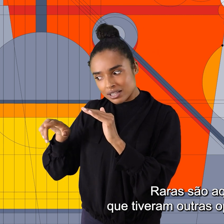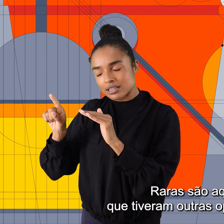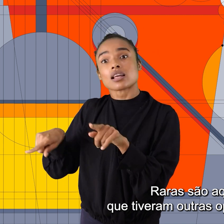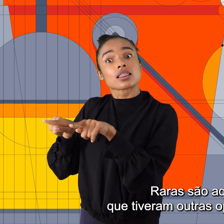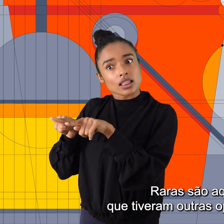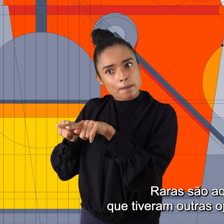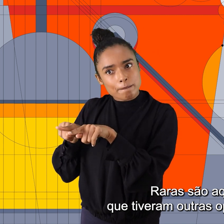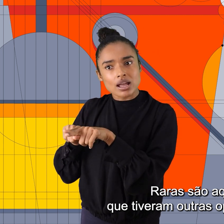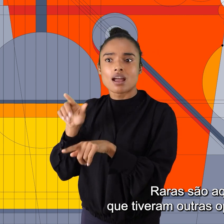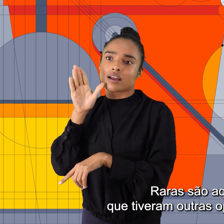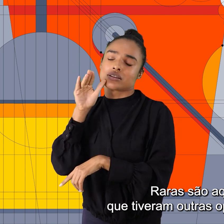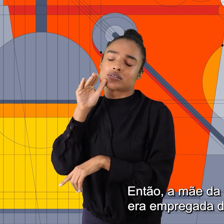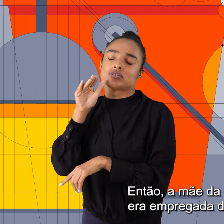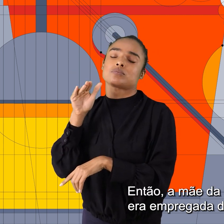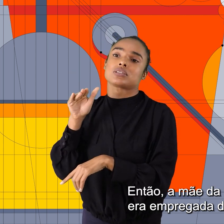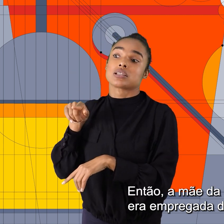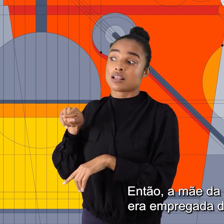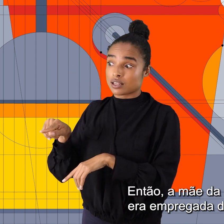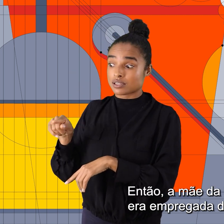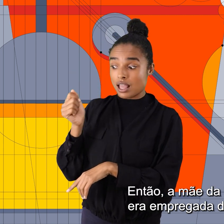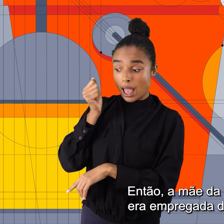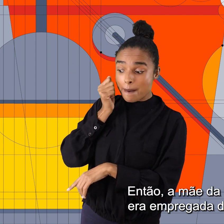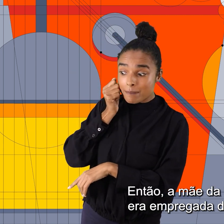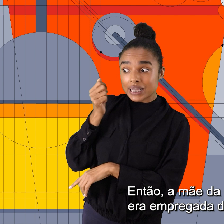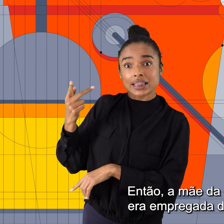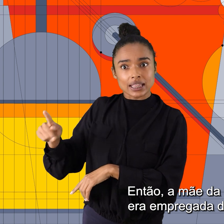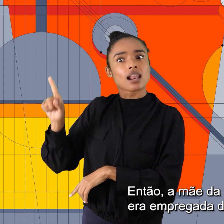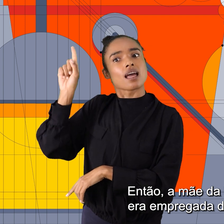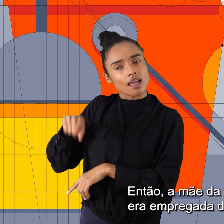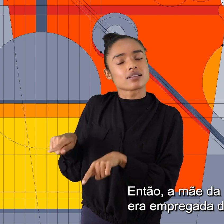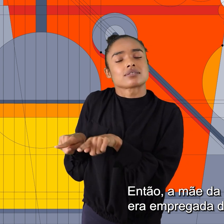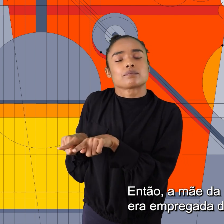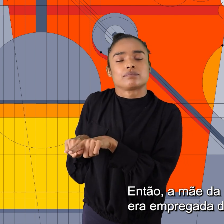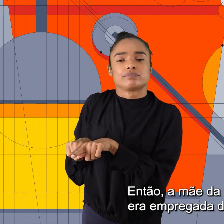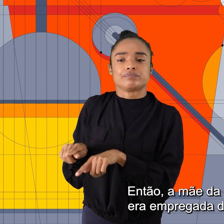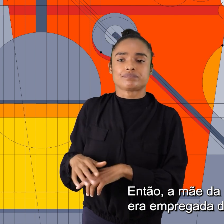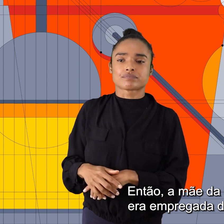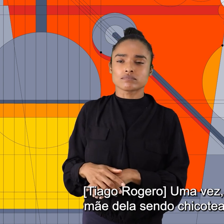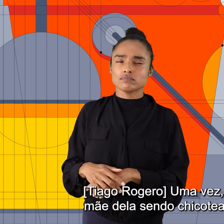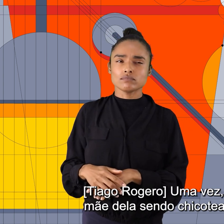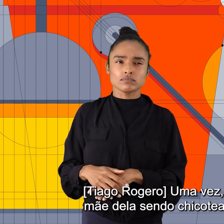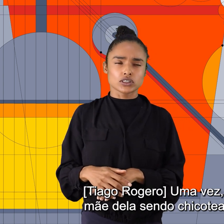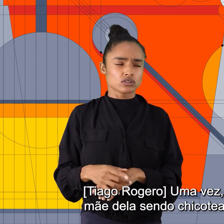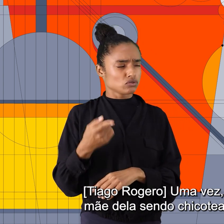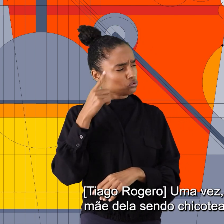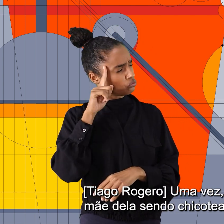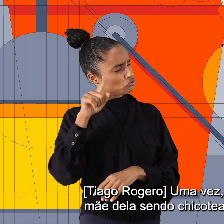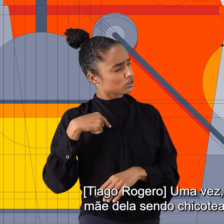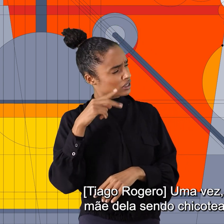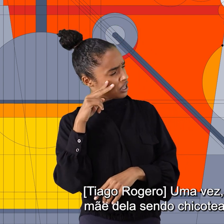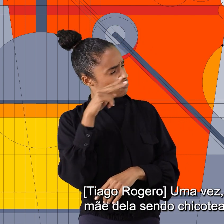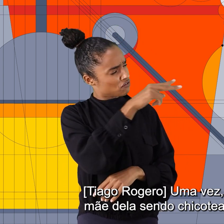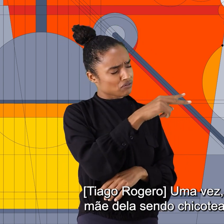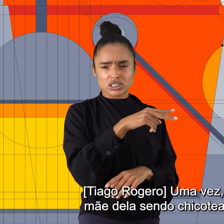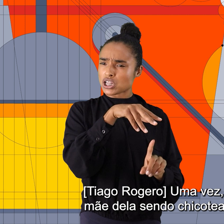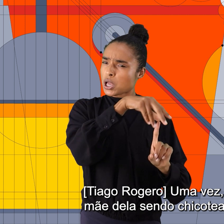tiveram outras oportunidades. Então, a mãe da Laudelina era empregada doméstica. Uma vez, a Laudelina viu